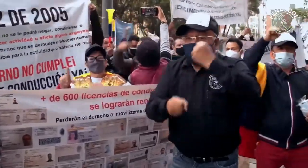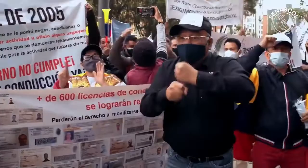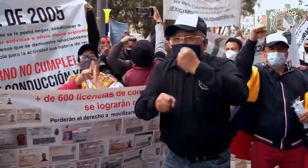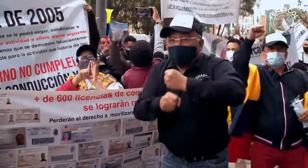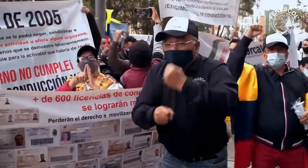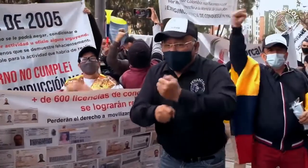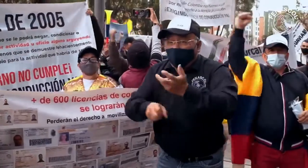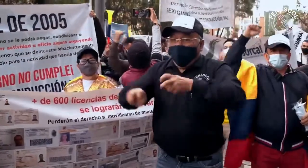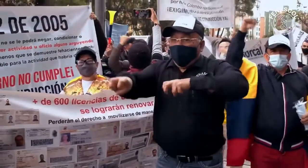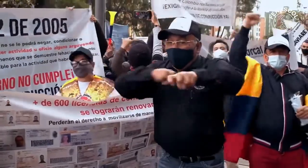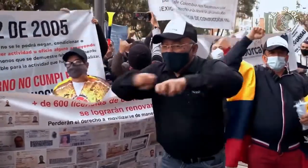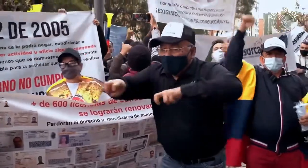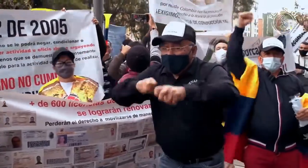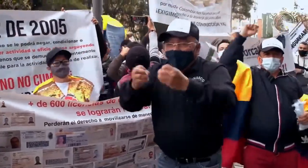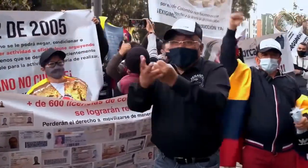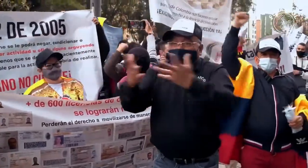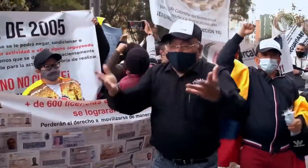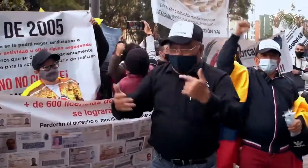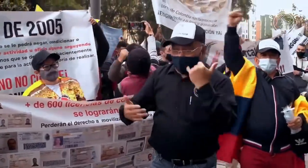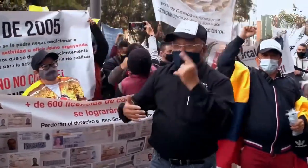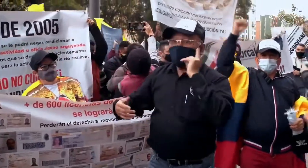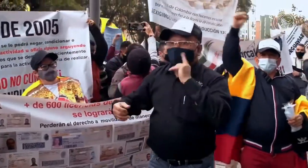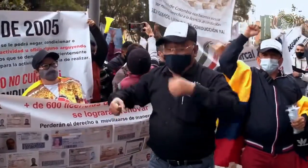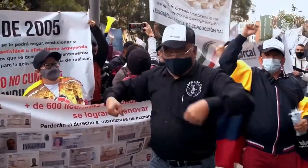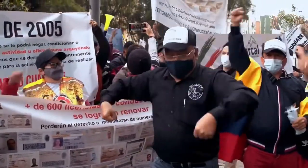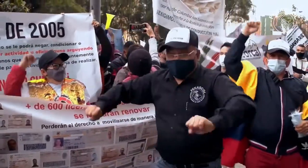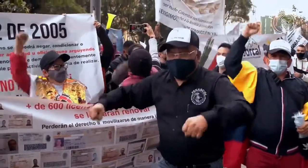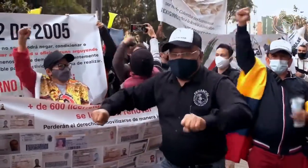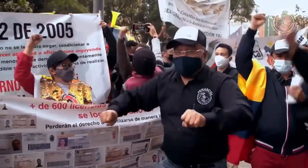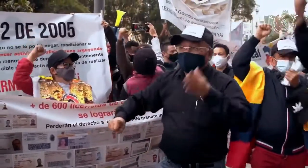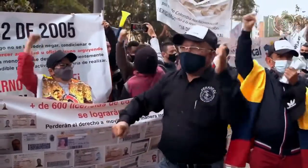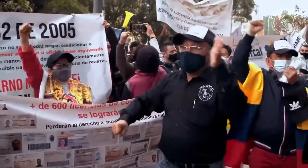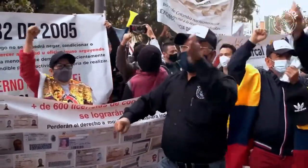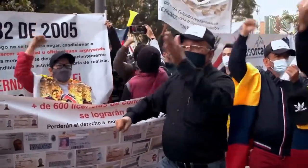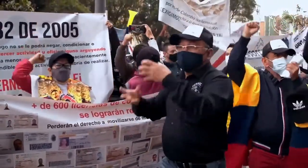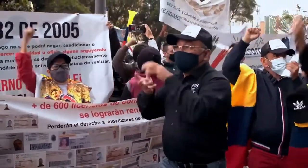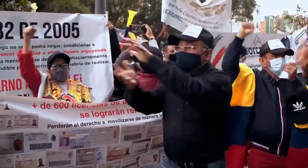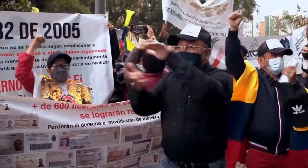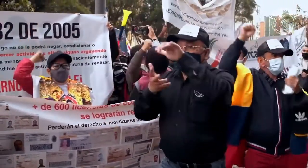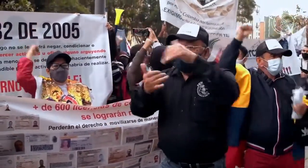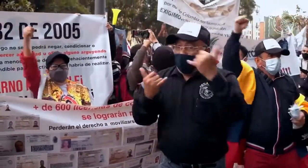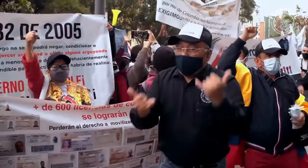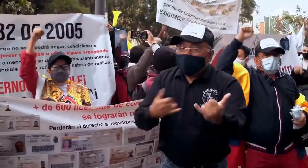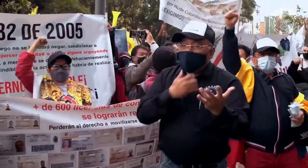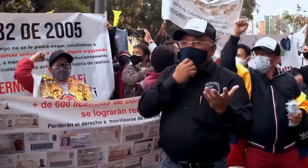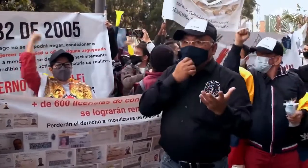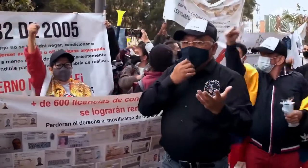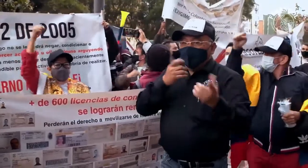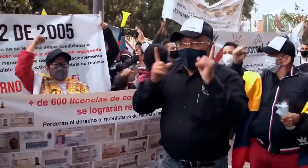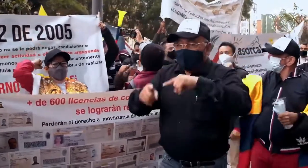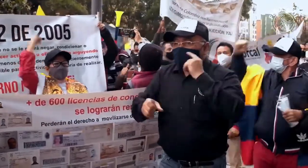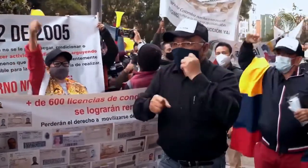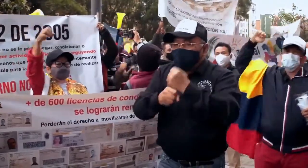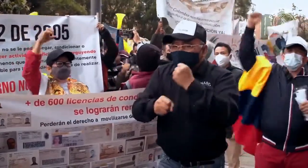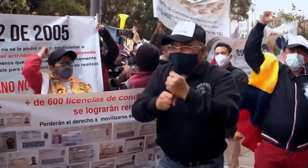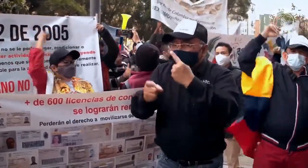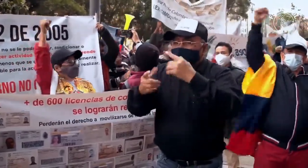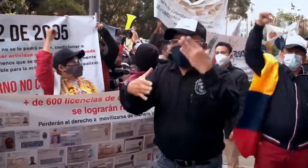La comunidad sorda necesita trabajar, movilizarse. Hay personas sordas trabajando en aplicaciones de distribución